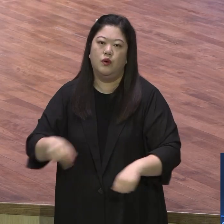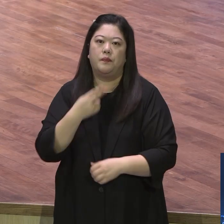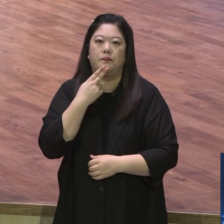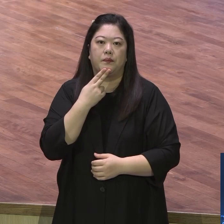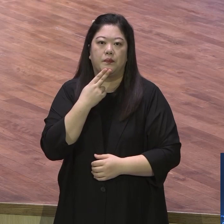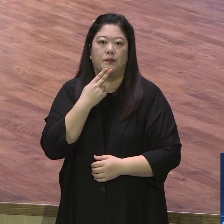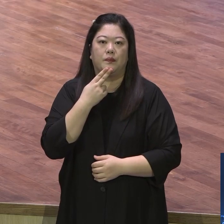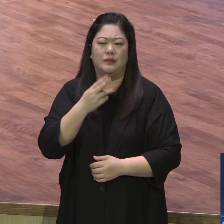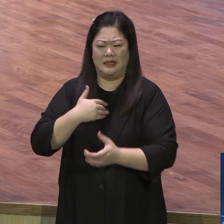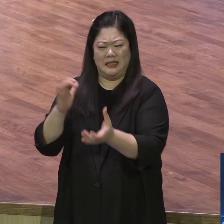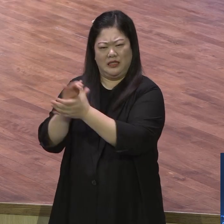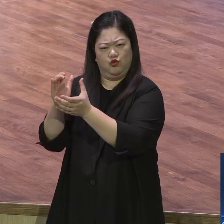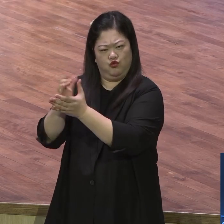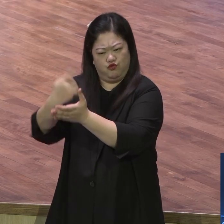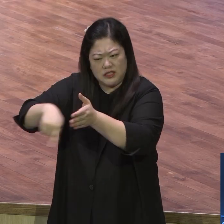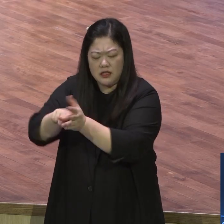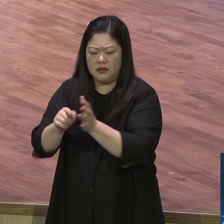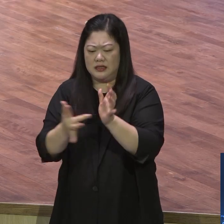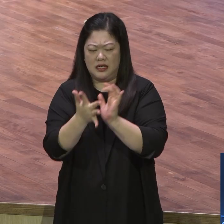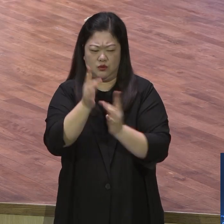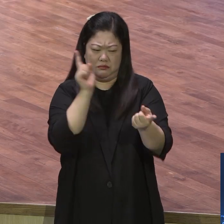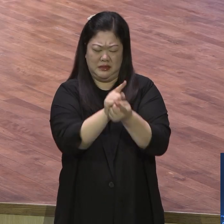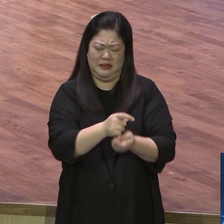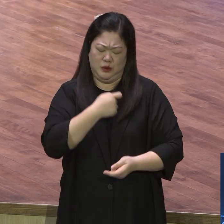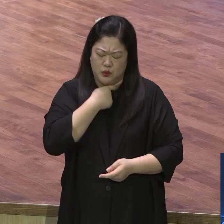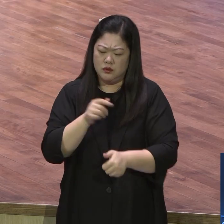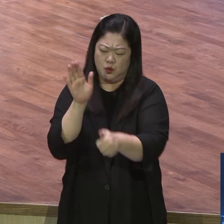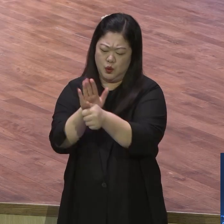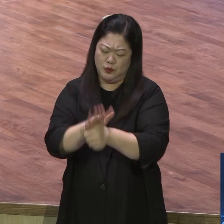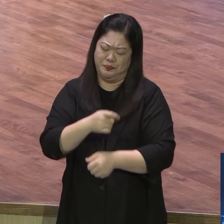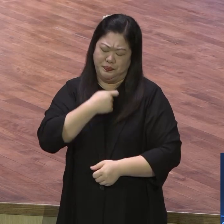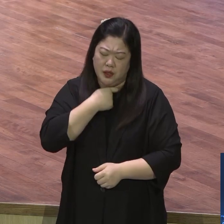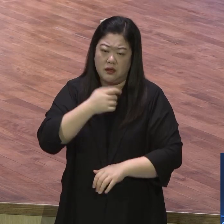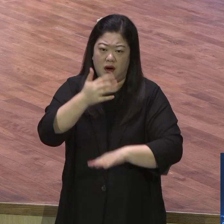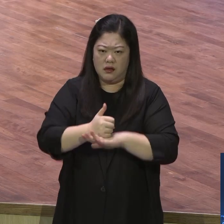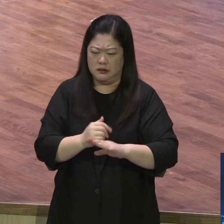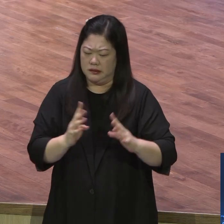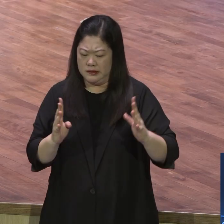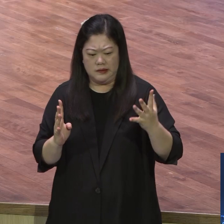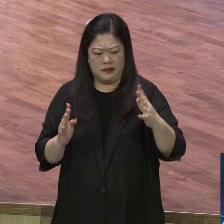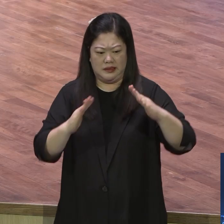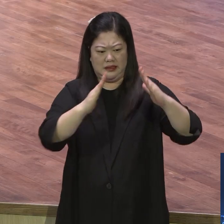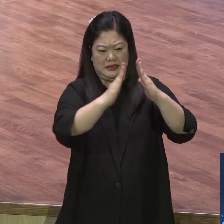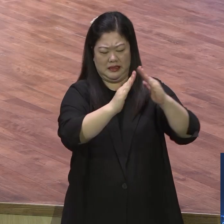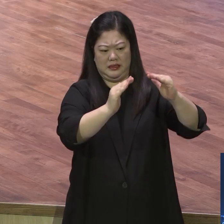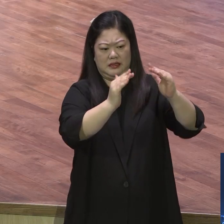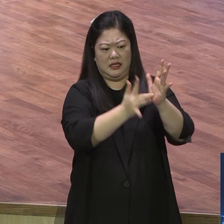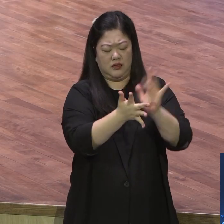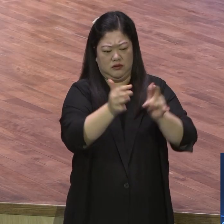포기를 하지 않았다는 것입니다 예수님 앞에 나가기 위해서 끝까지